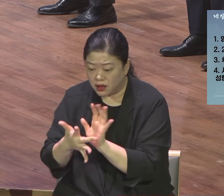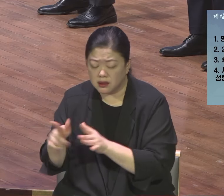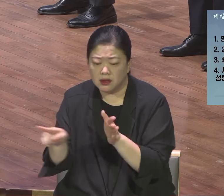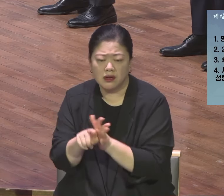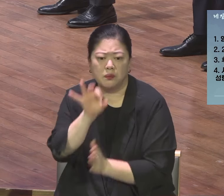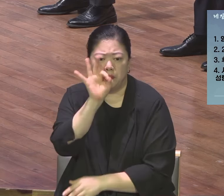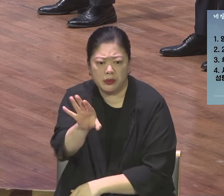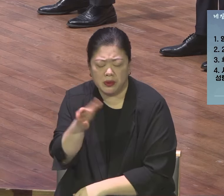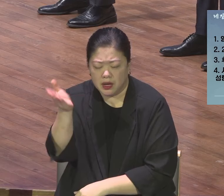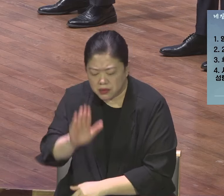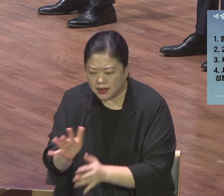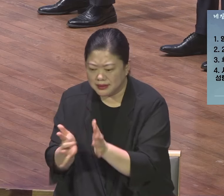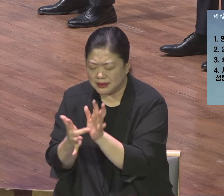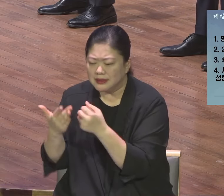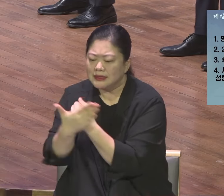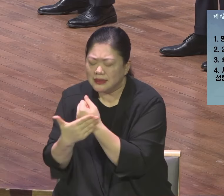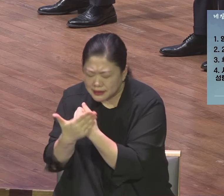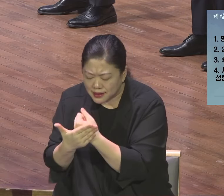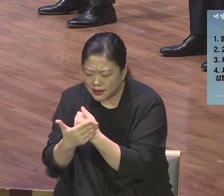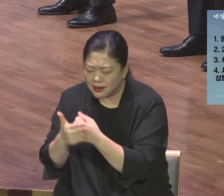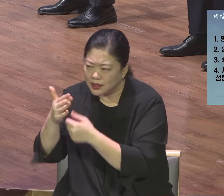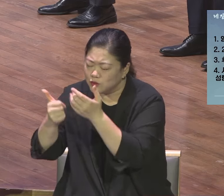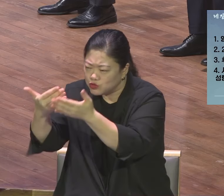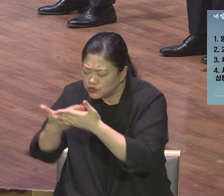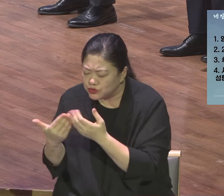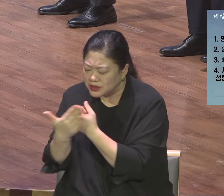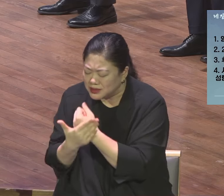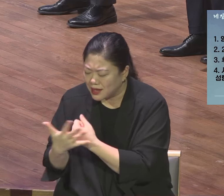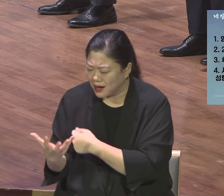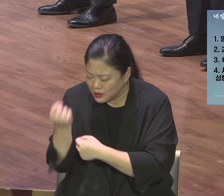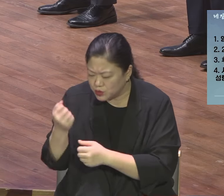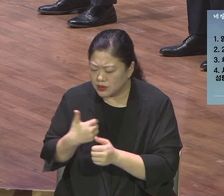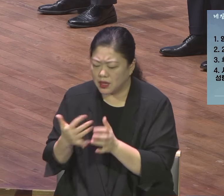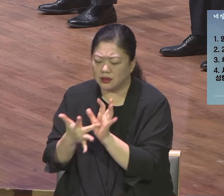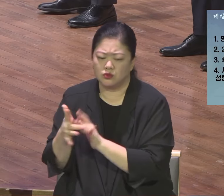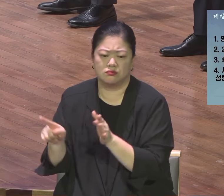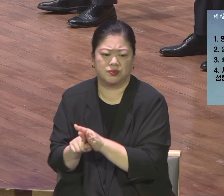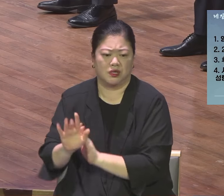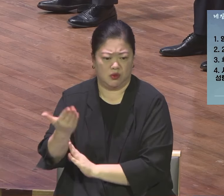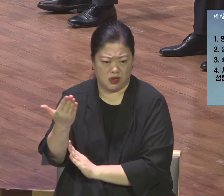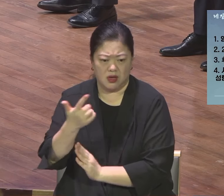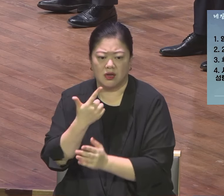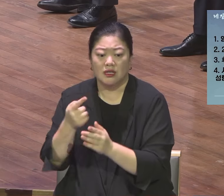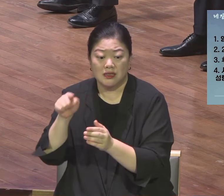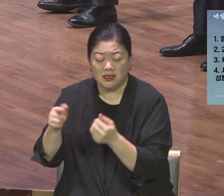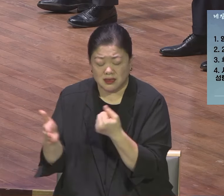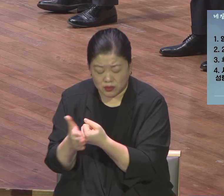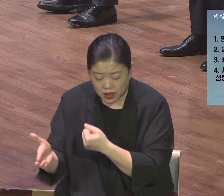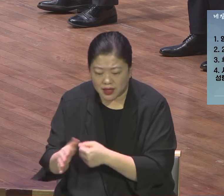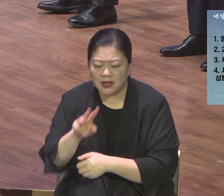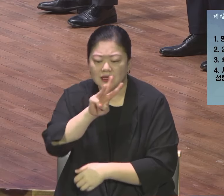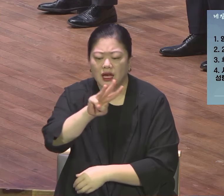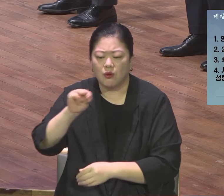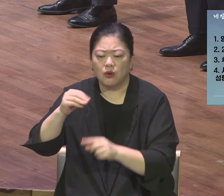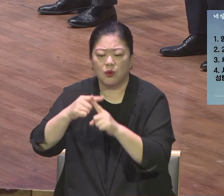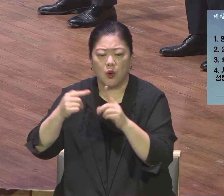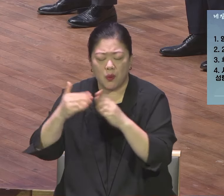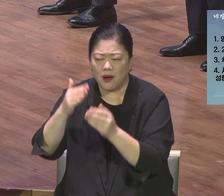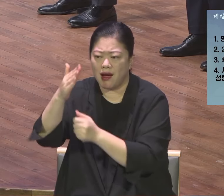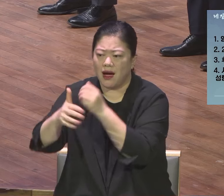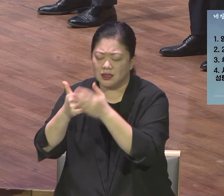함께 기도하도록 하겠습니다. 하나님, 영원한 생명 되시는 오직 예수 그리스도만을 전하는 교회 되게 하여